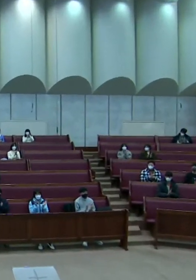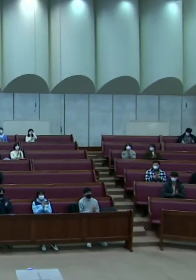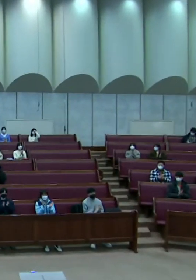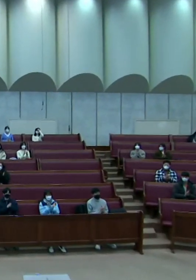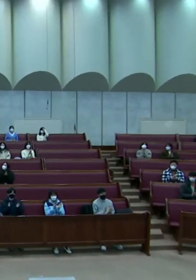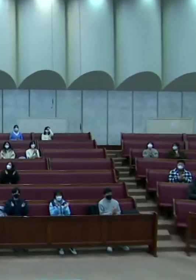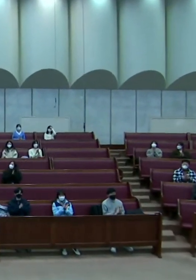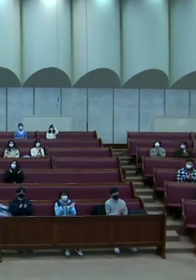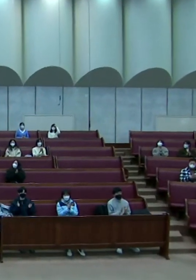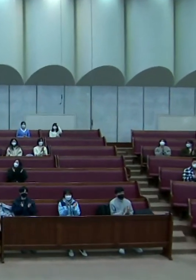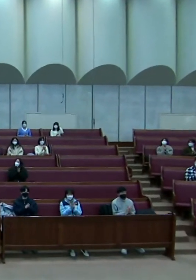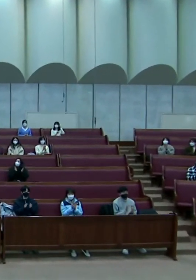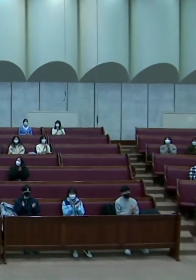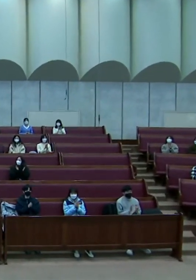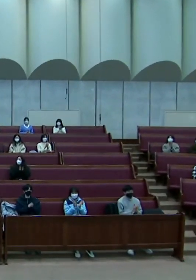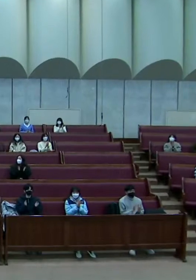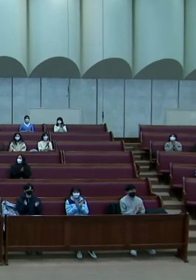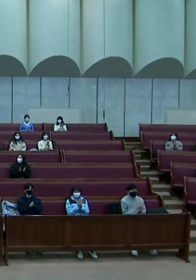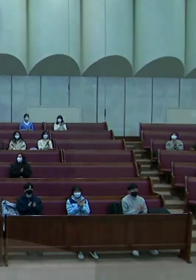있는데요. 감사합니다.